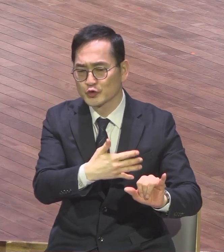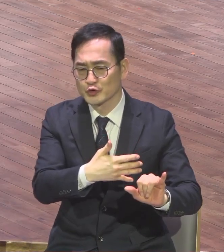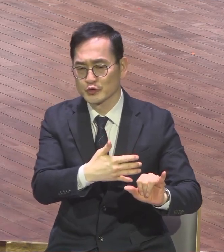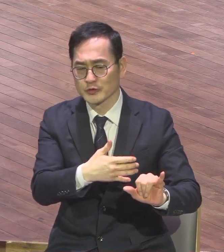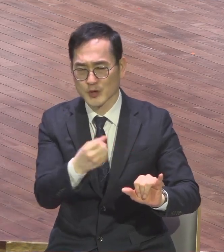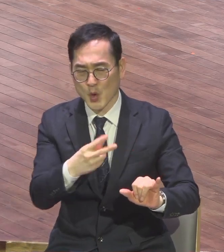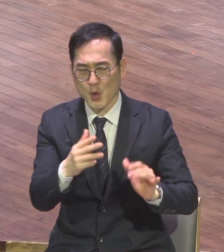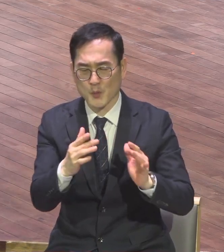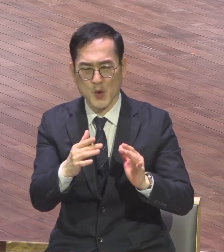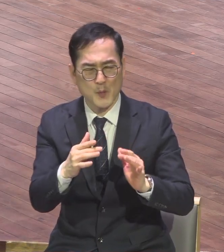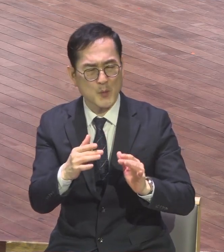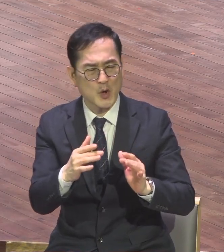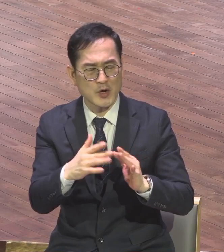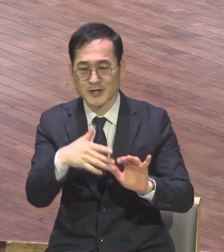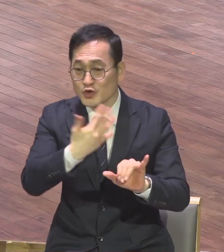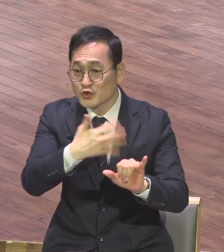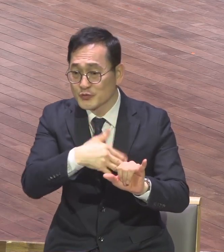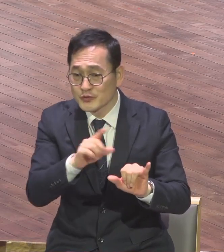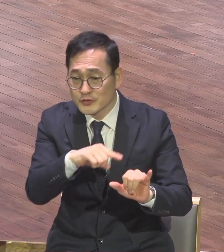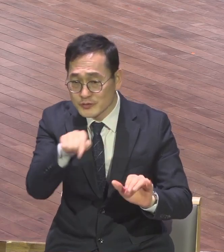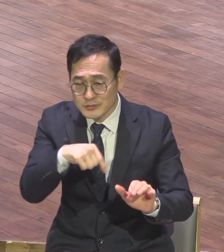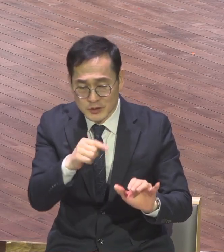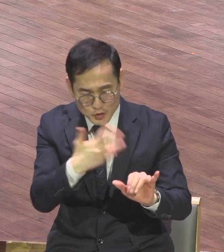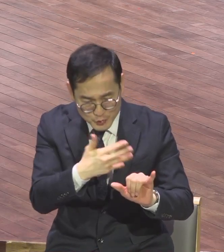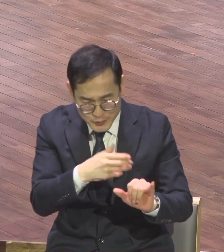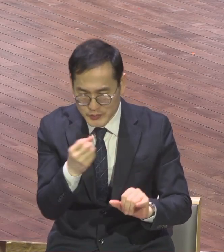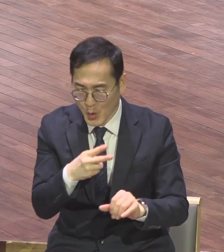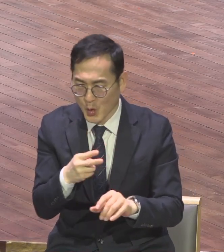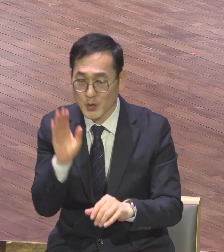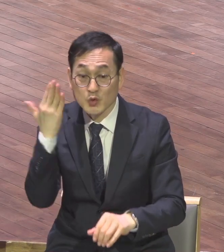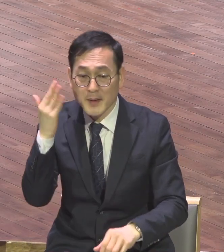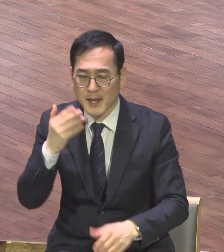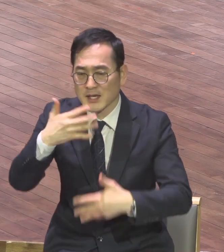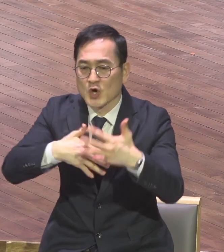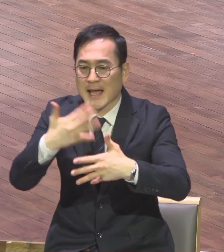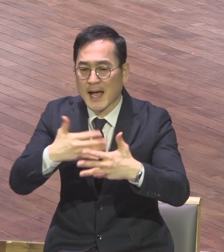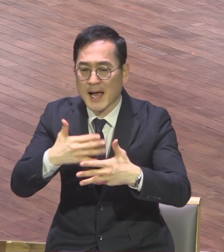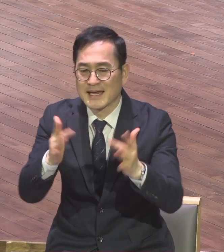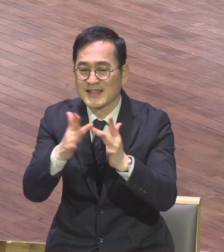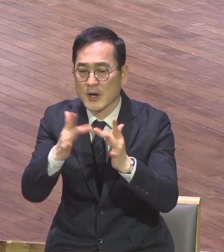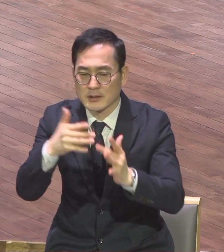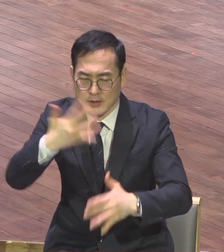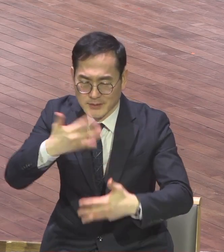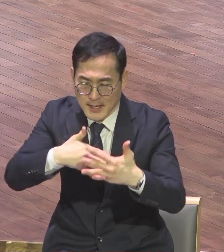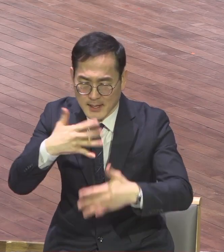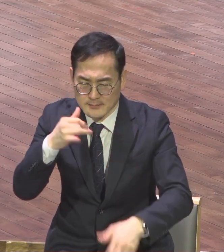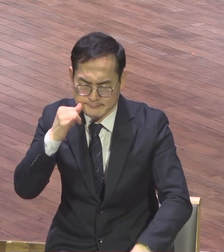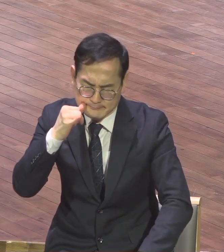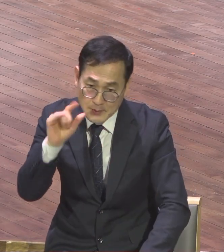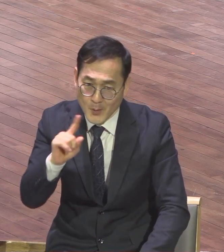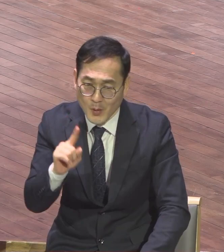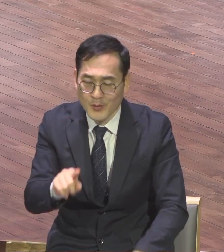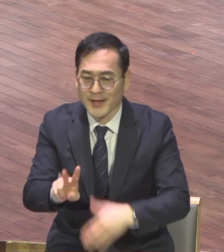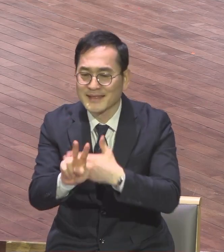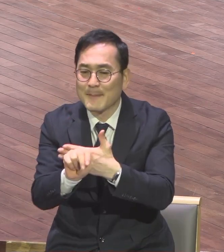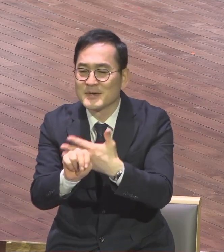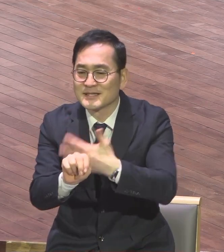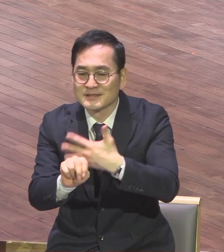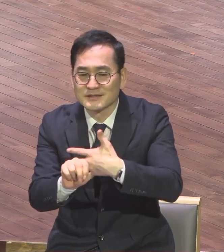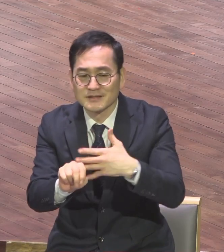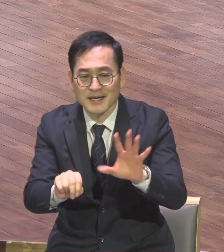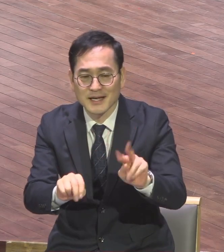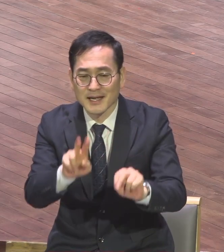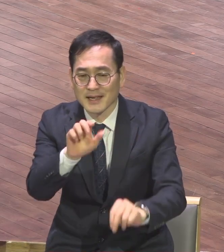영화나 드라마를 보기에 사용하는 온라인 플랫폼이 넷플릭스라는 이 OTT 기업이 있습니다. 한 번쯤은 들어보셨을 거예요.